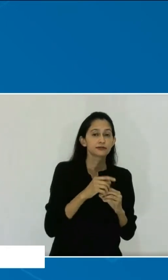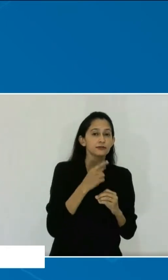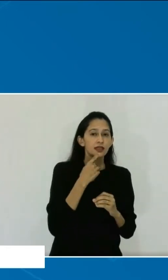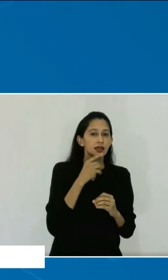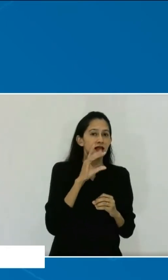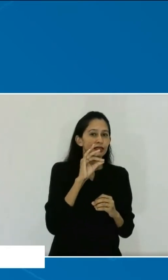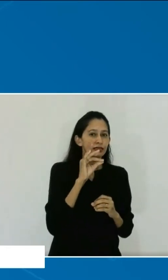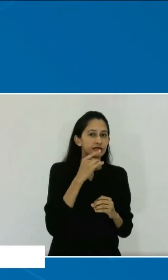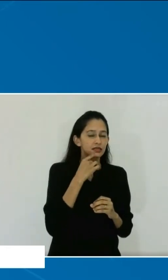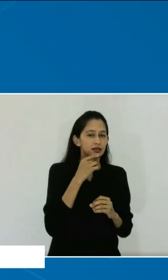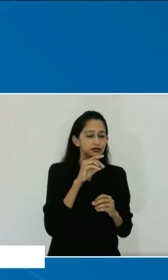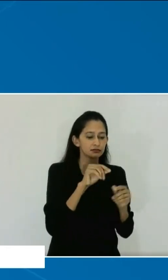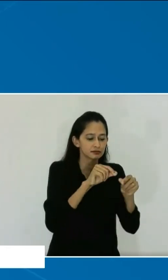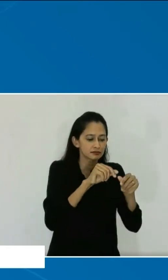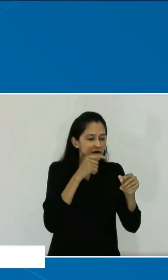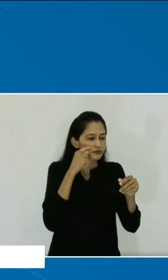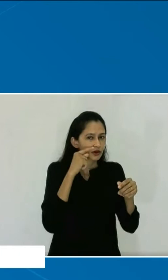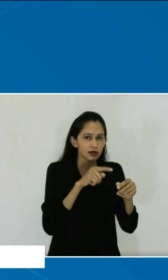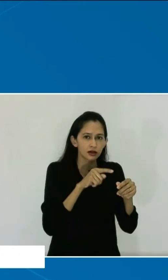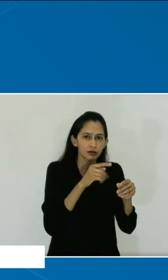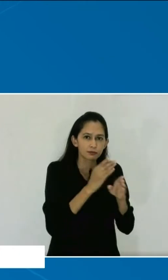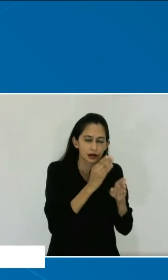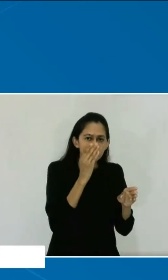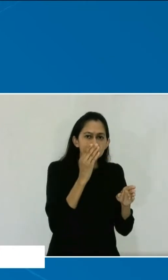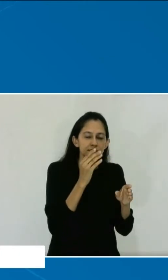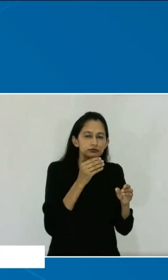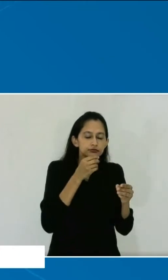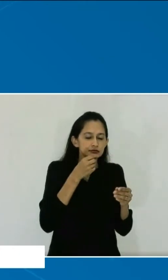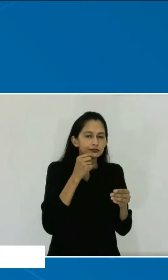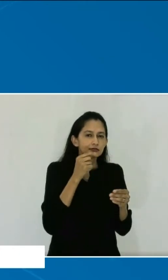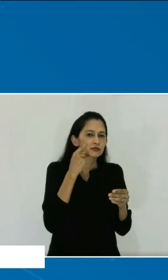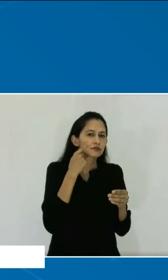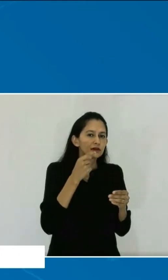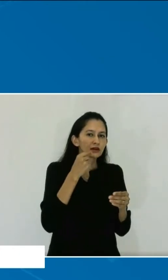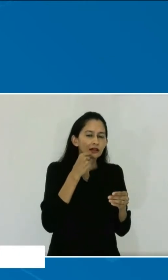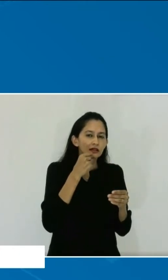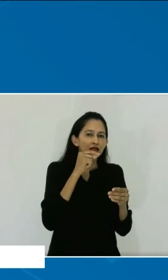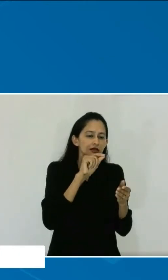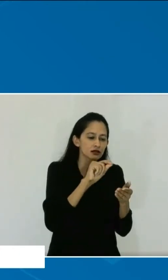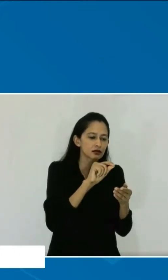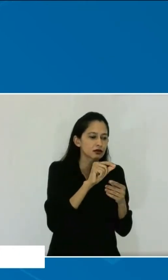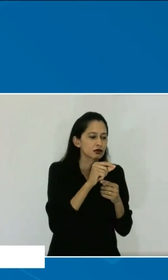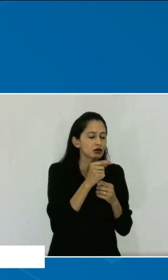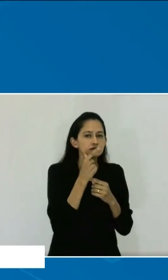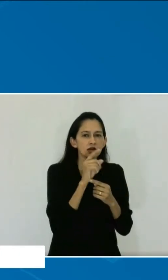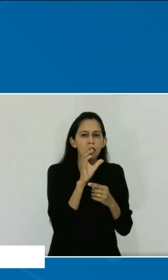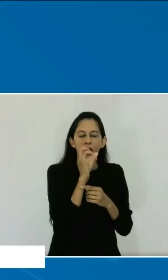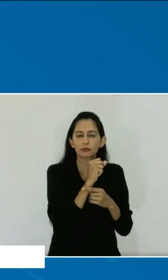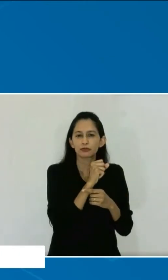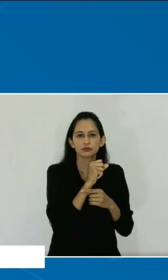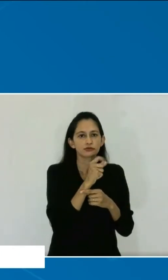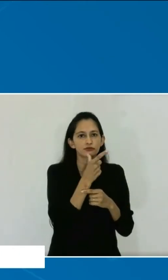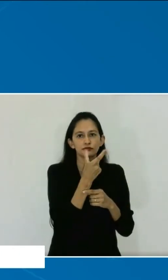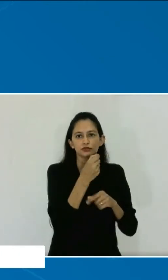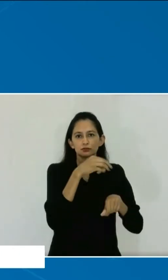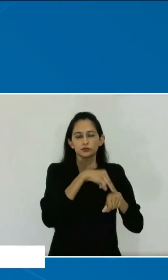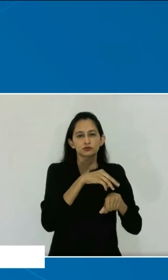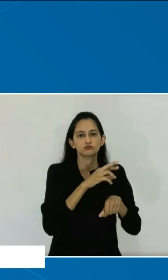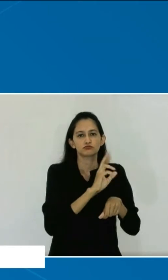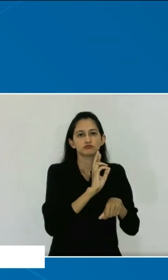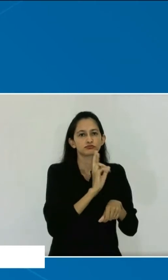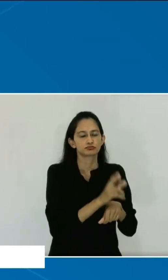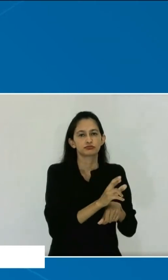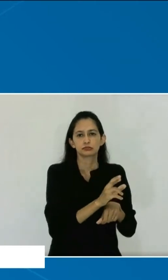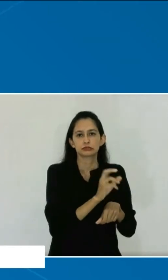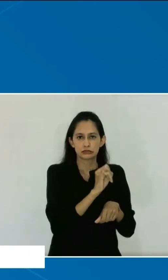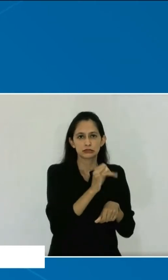saliva, com resultado em 20 minutos, né, e que utiliza apenas um aquecedor. Então, temos, e claro,